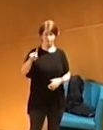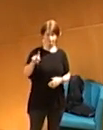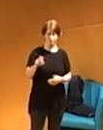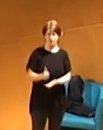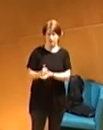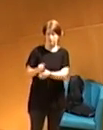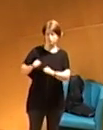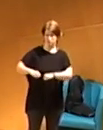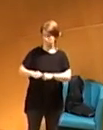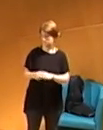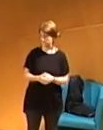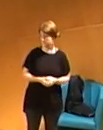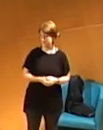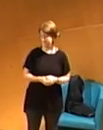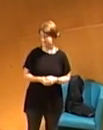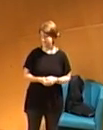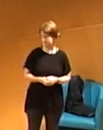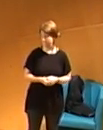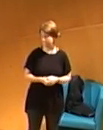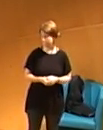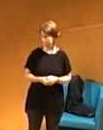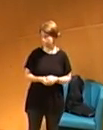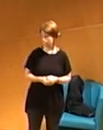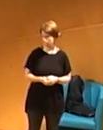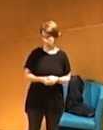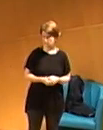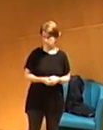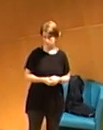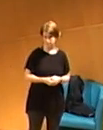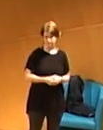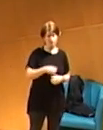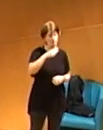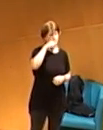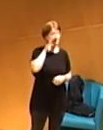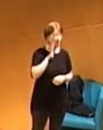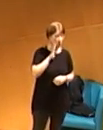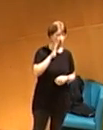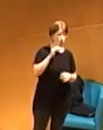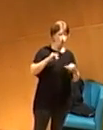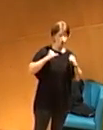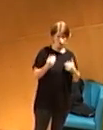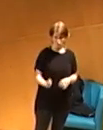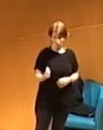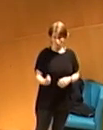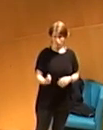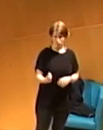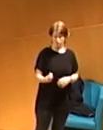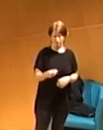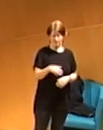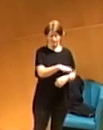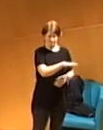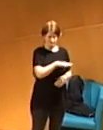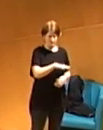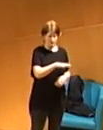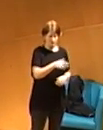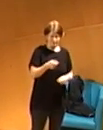que j'en parle à des professionnels. Les parents de jeunes enfants, ils s'identifient plus comme